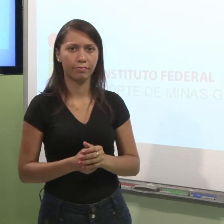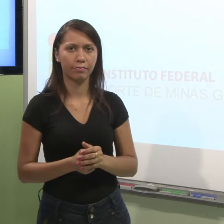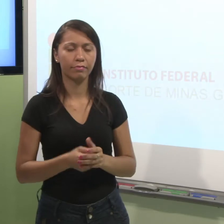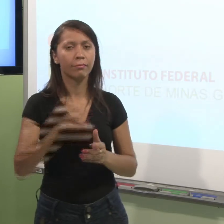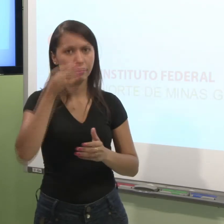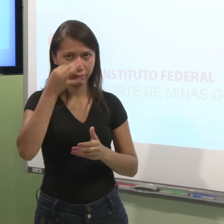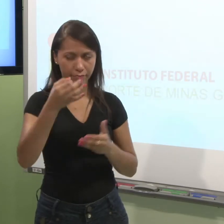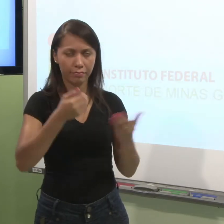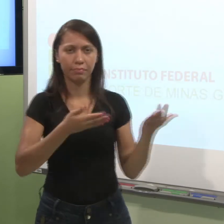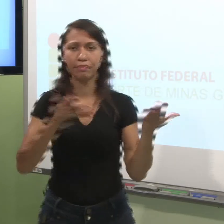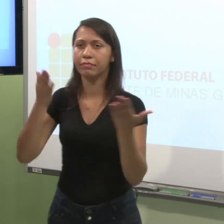no slide.